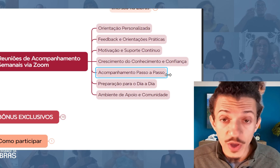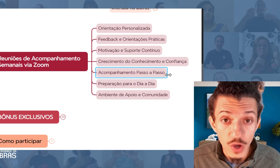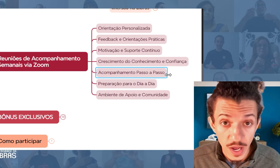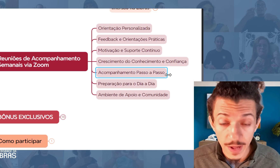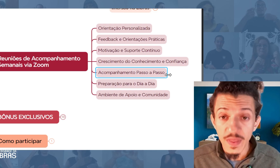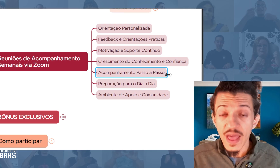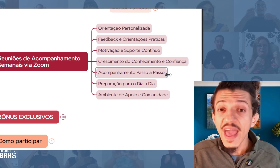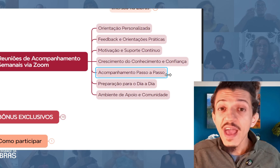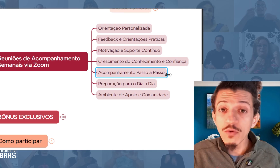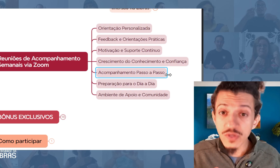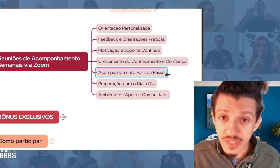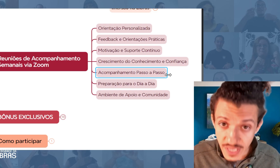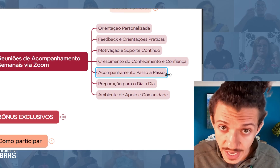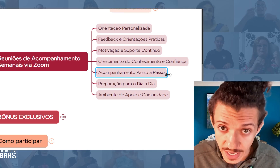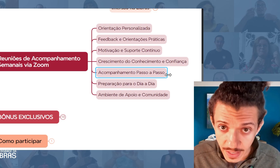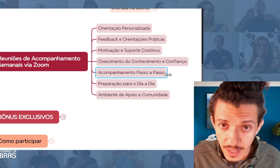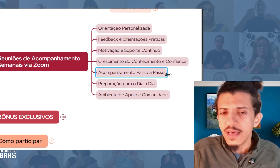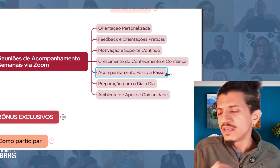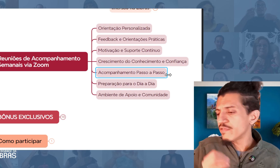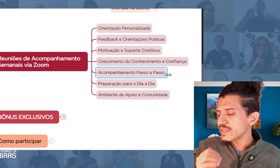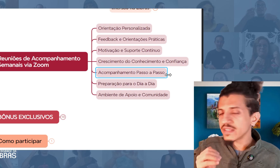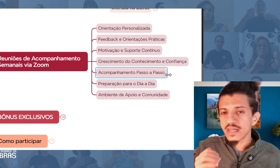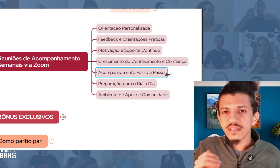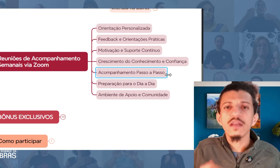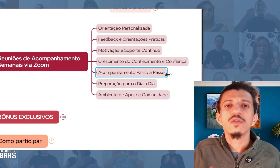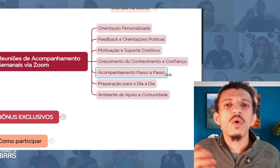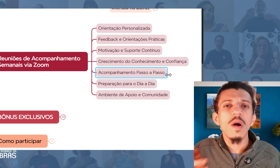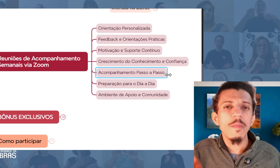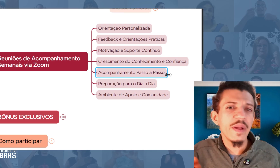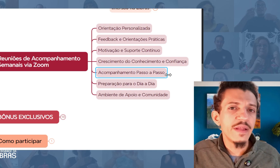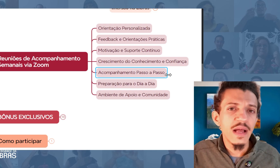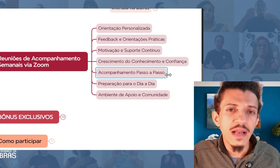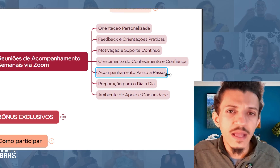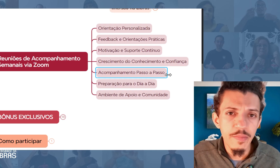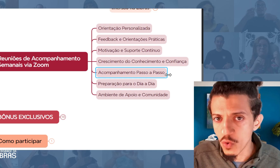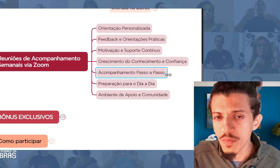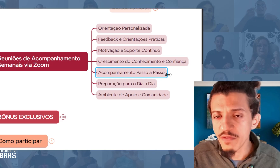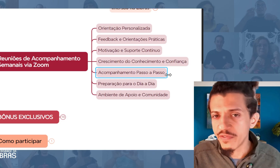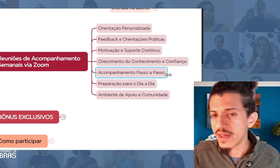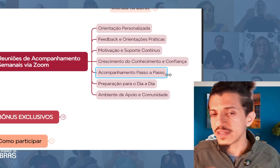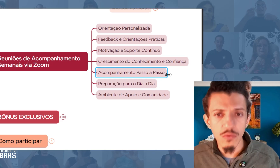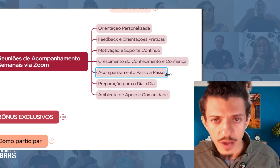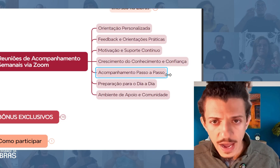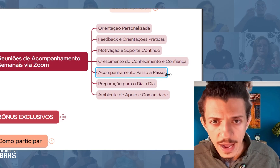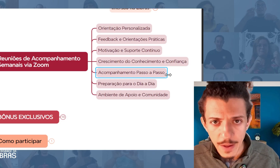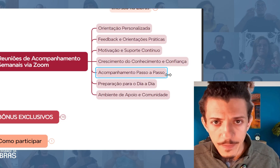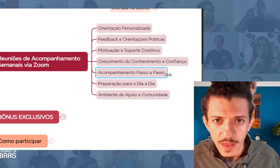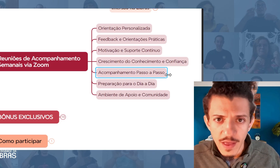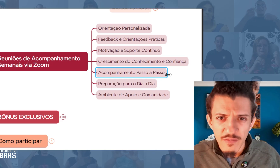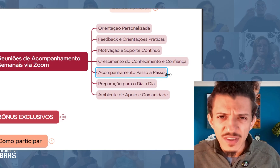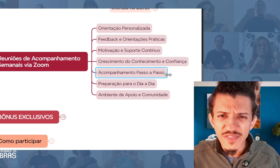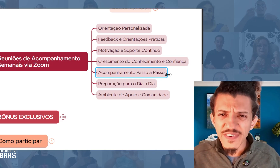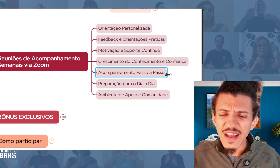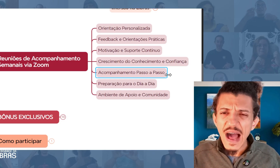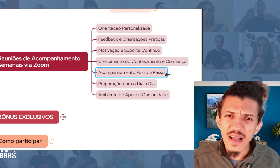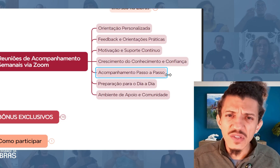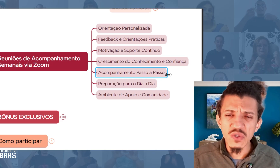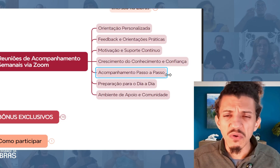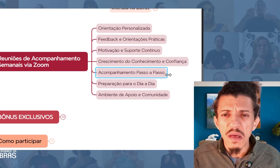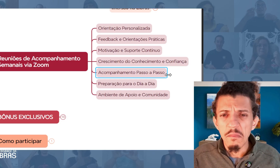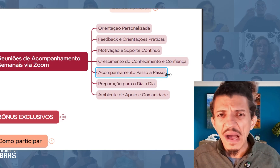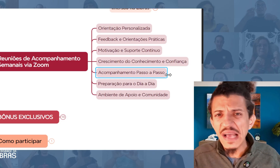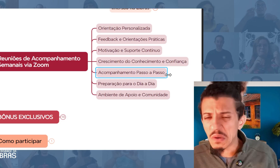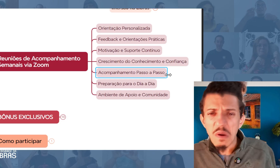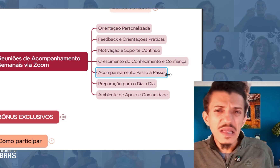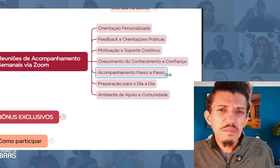E olha, eu sei que se você já tentou aprender Libras alguma vez em outro lugar, você fala, Madison,